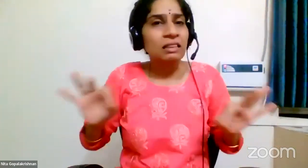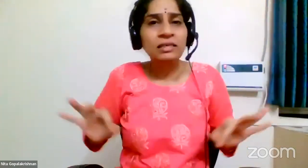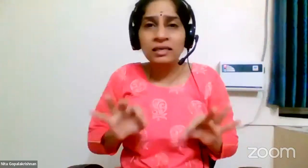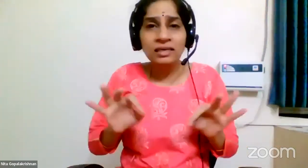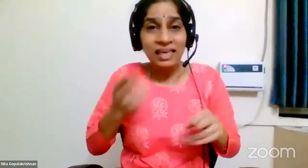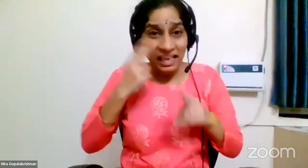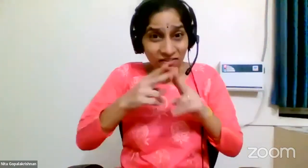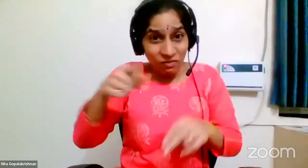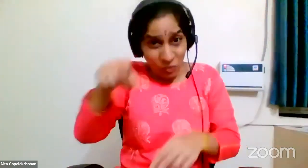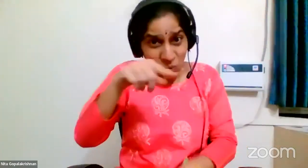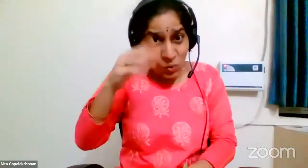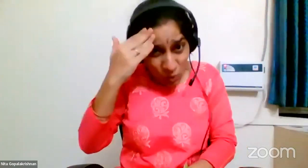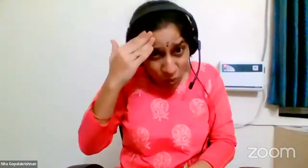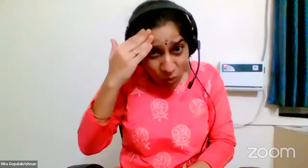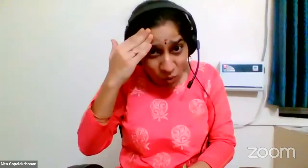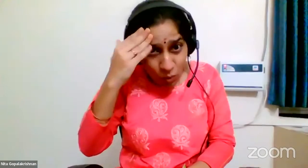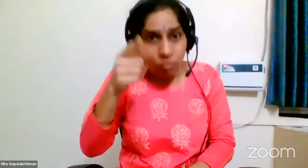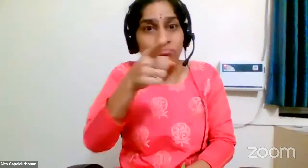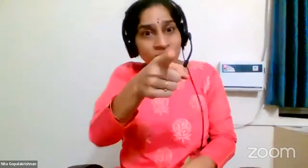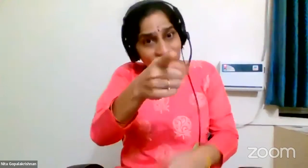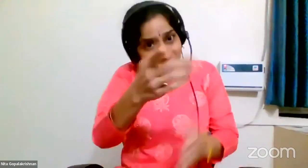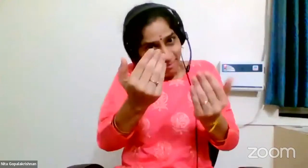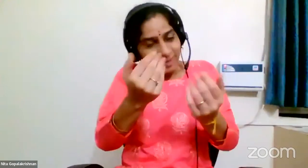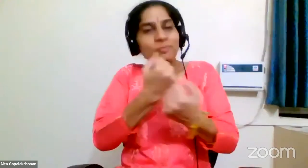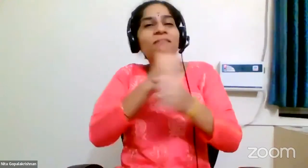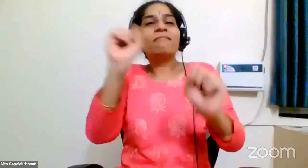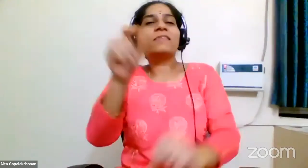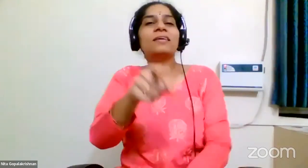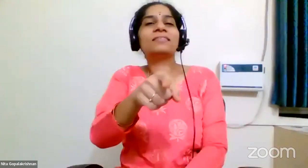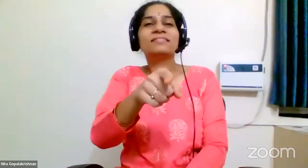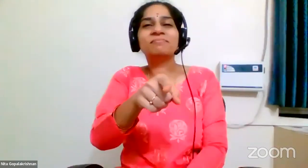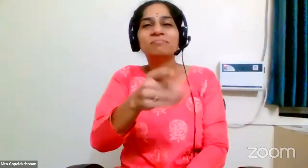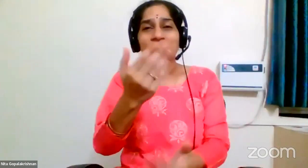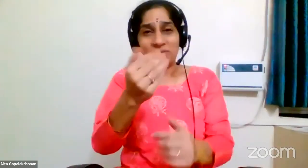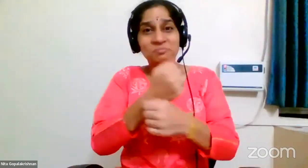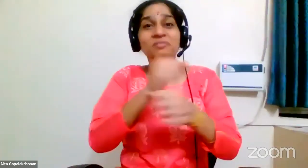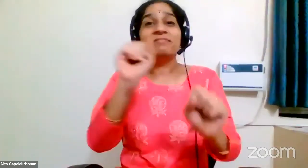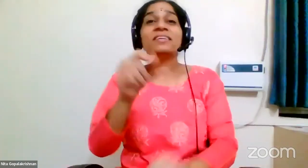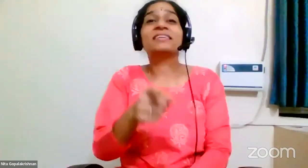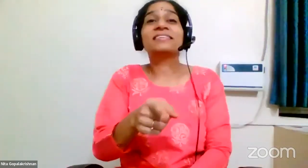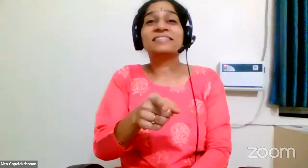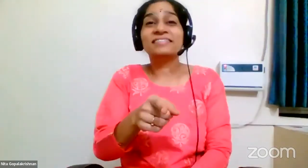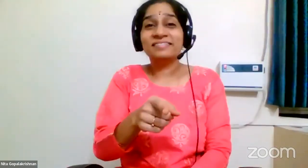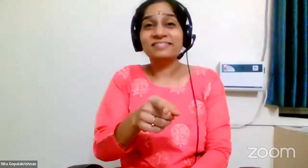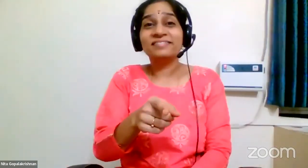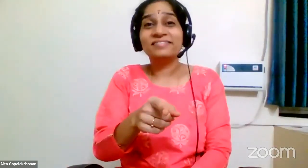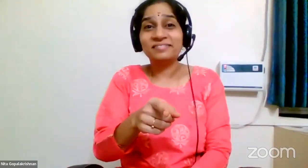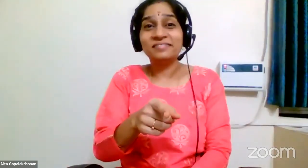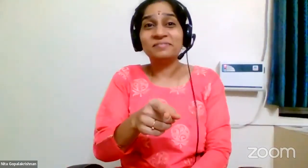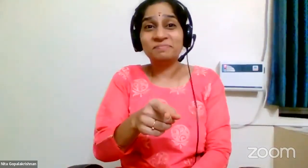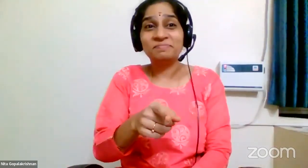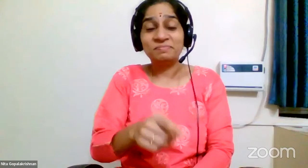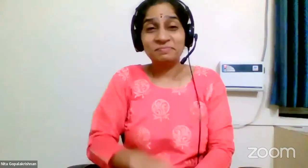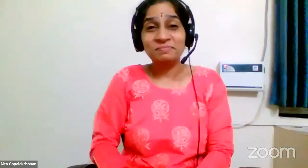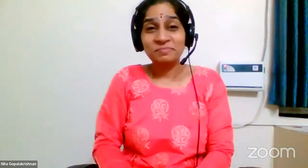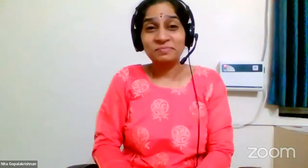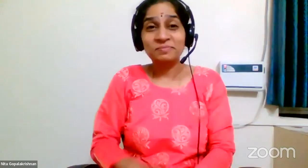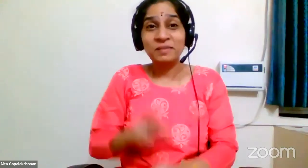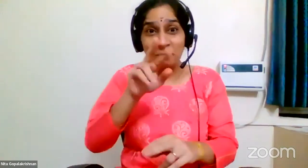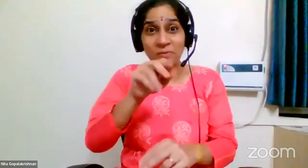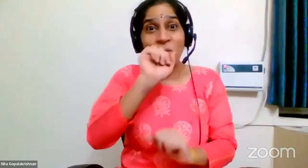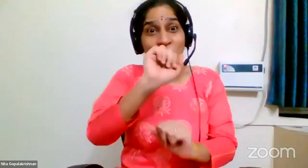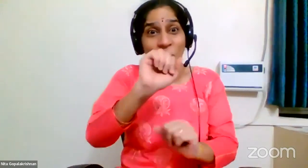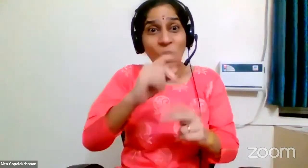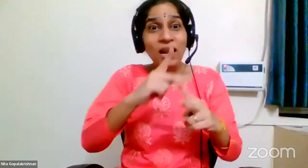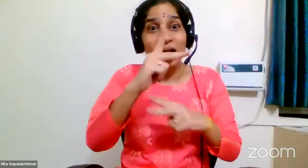तो इसलिए अब हम जान गए हैं कि भगवान कृष्ण परम मुक्त हैं, तो इसलिए हम भी क्या हो गए, अपने सभी प्रकार के कर्म फलों